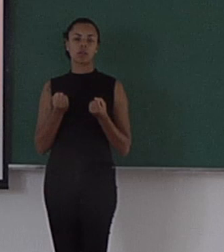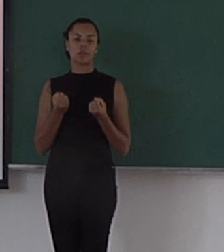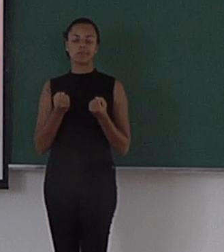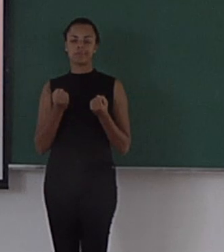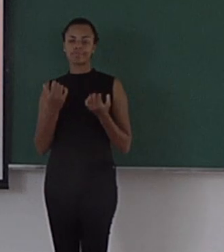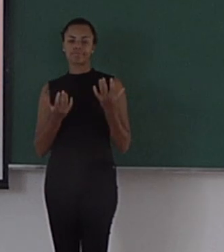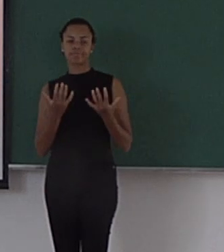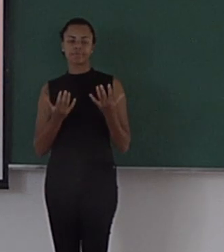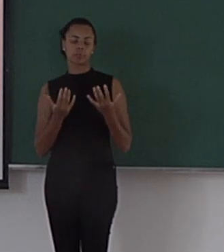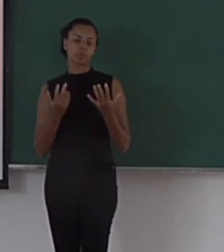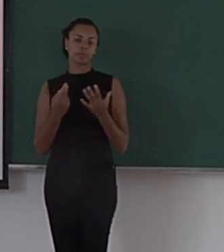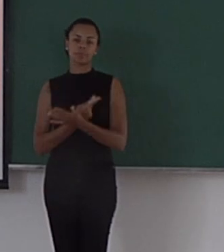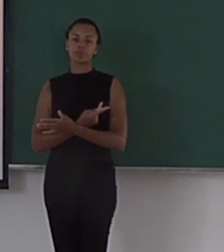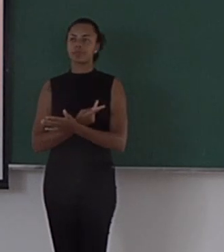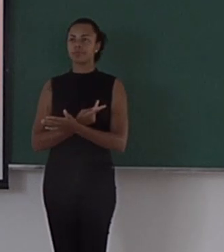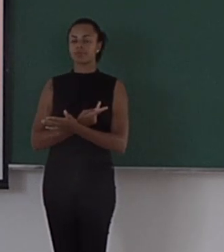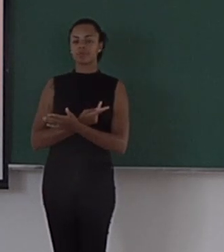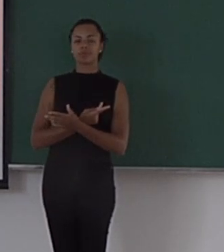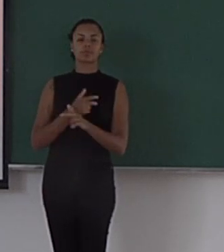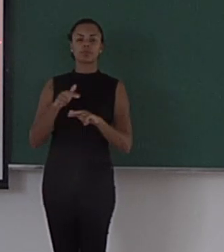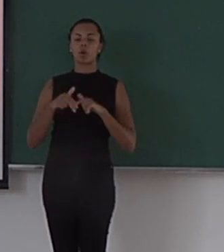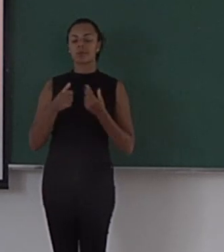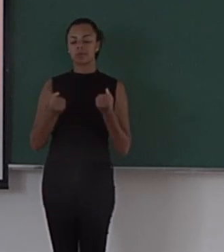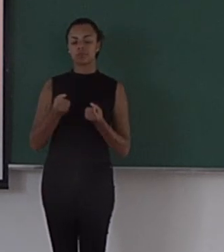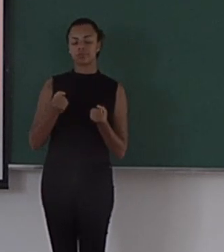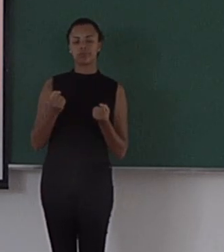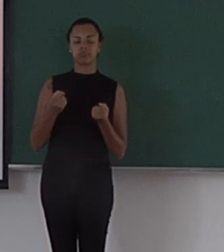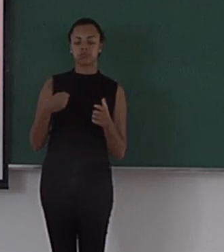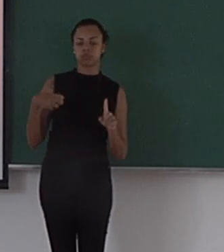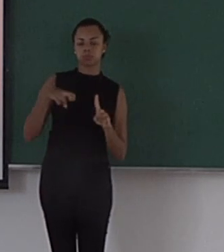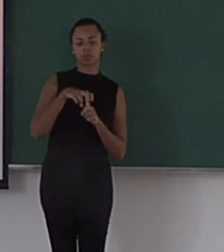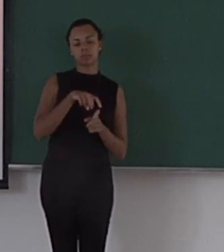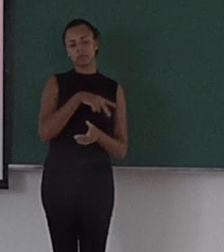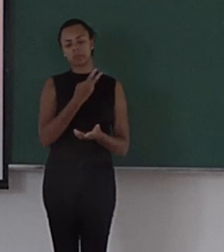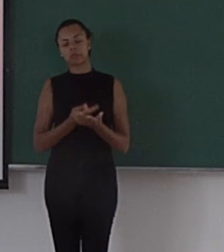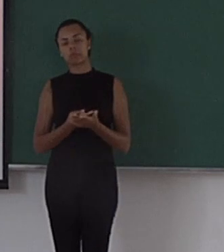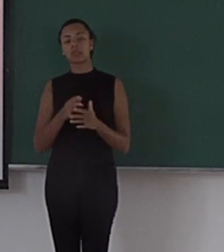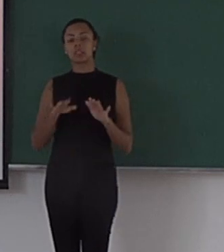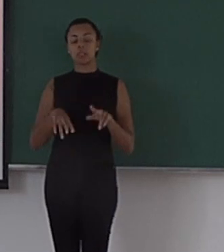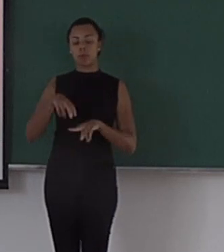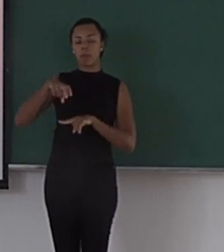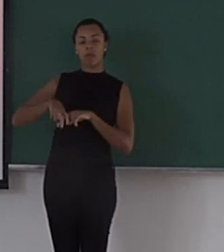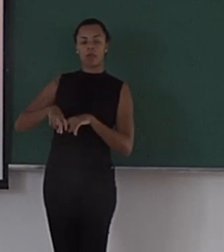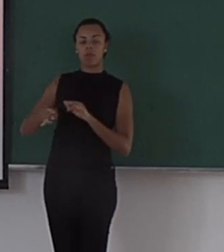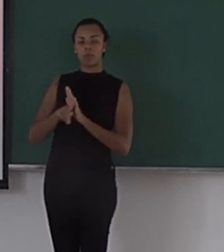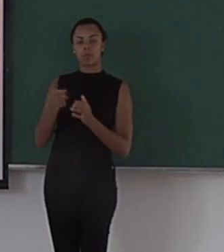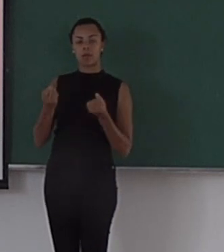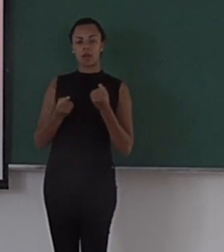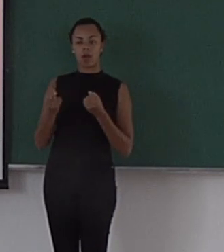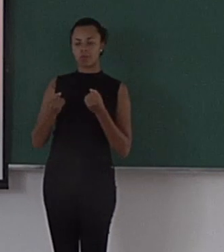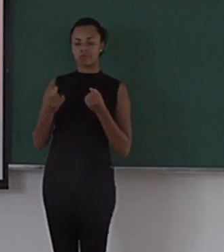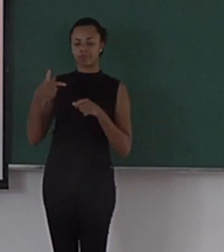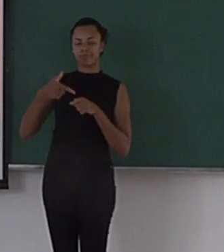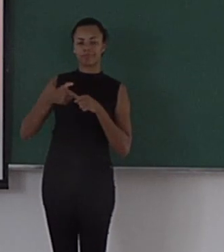uma queimadura porque derramou combustível, ele ficou deitado, às vezes molhou o banco do carro, né? E ele